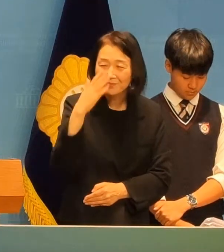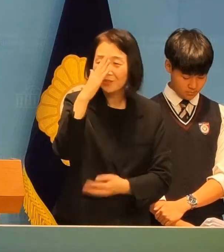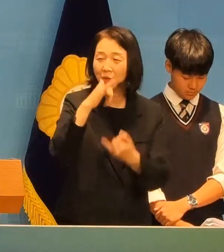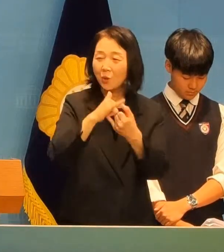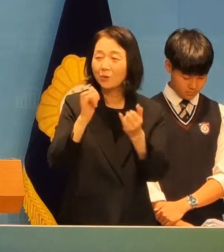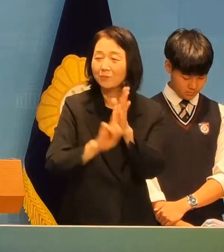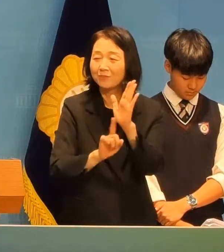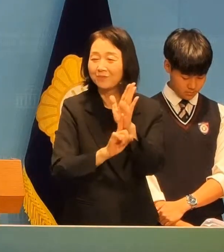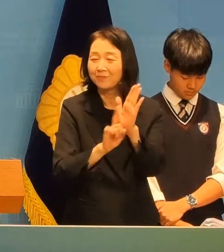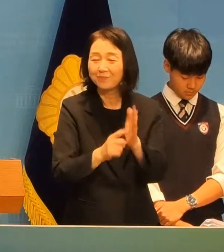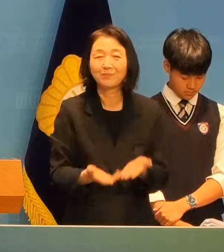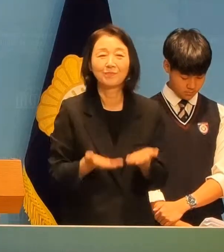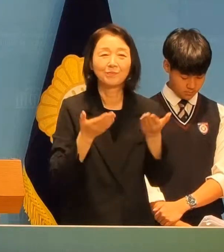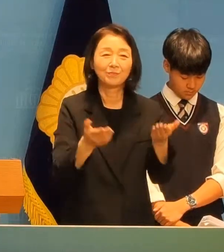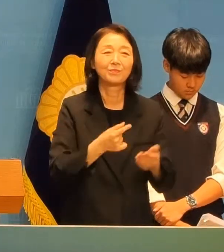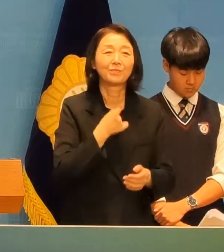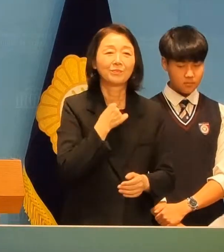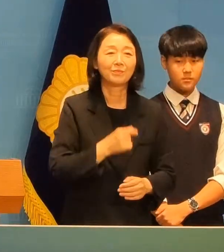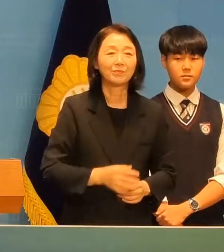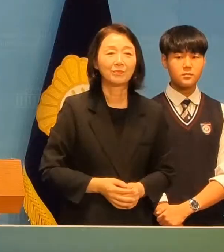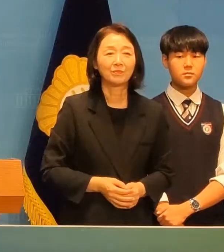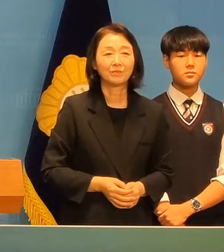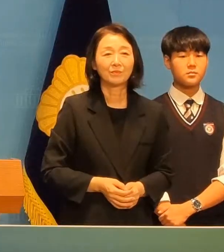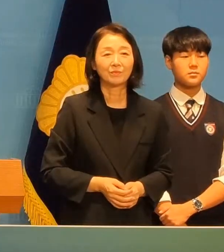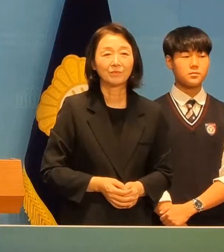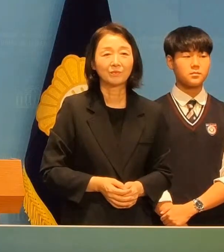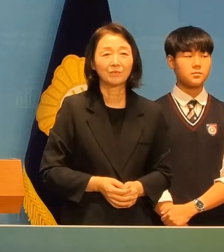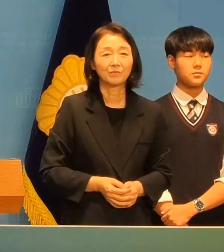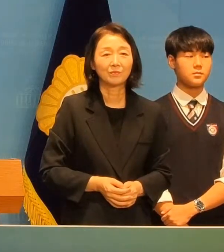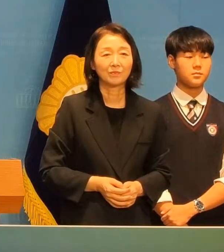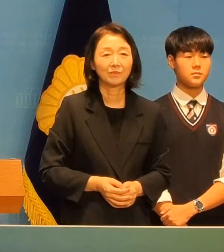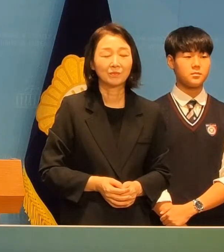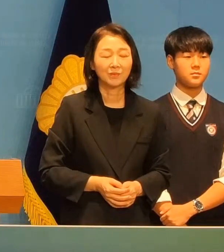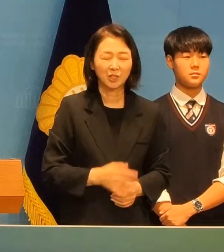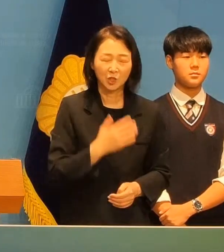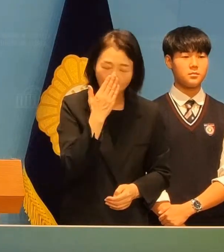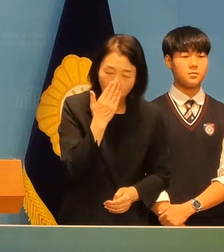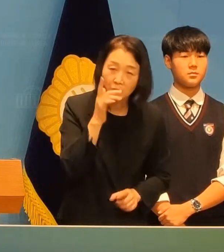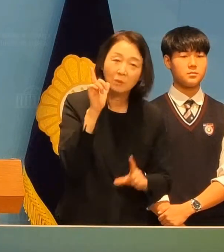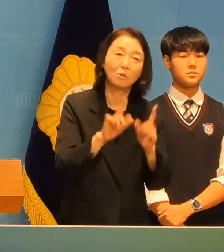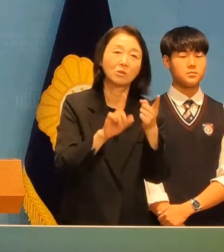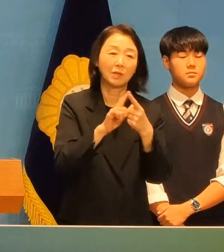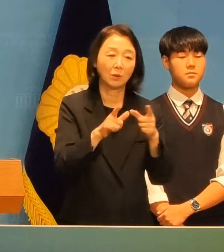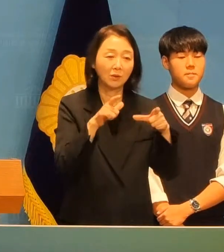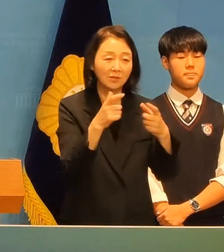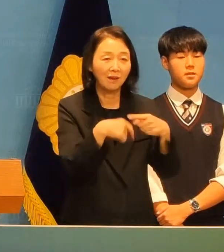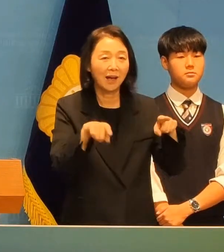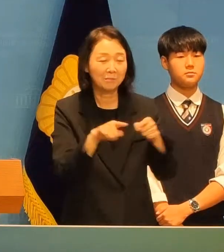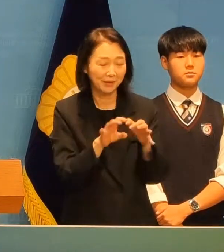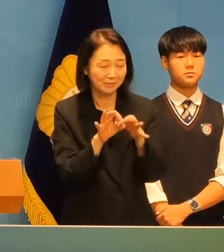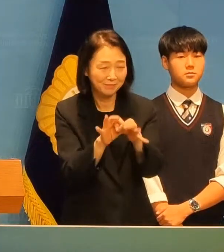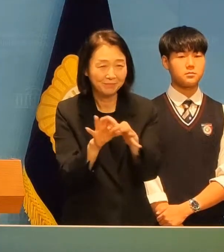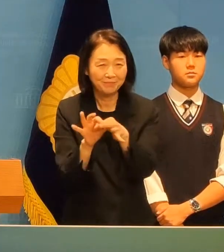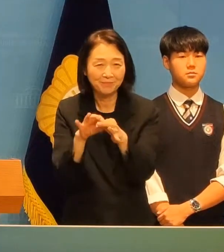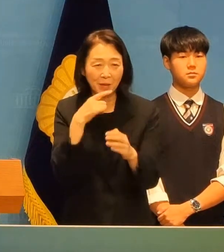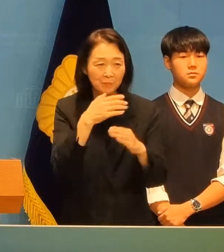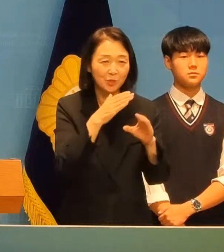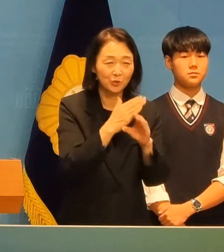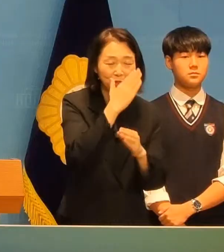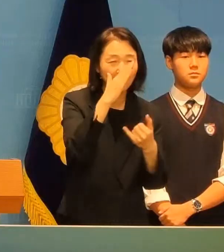모집 캠페인을 진행할 예정입니다. 더욱 낮은 자세로 지역과 밀착하여 더 많은